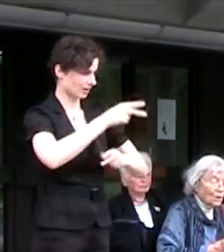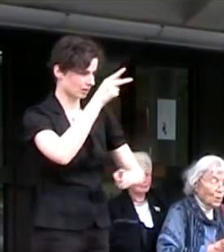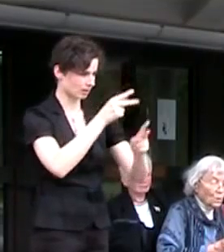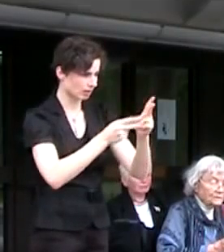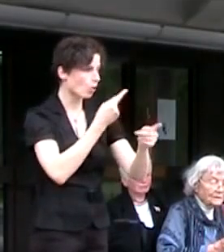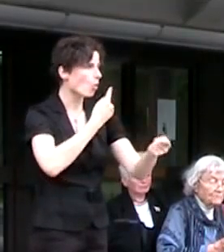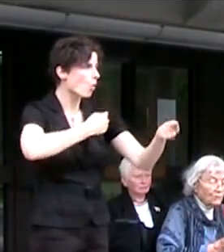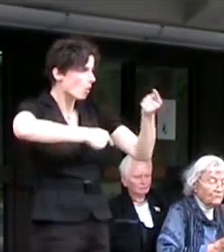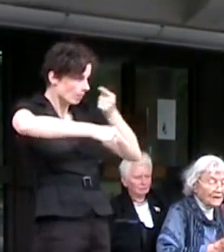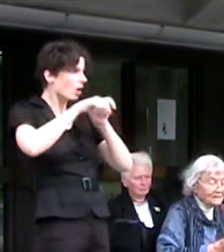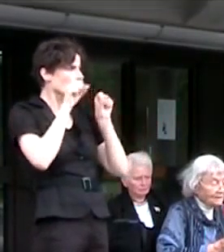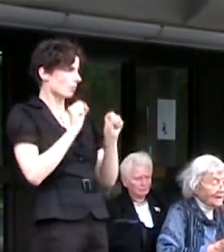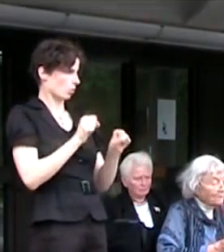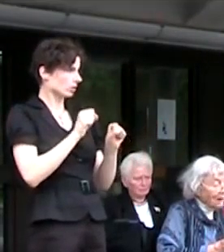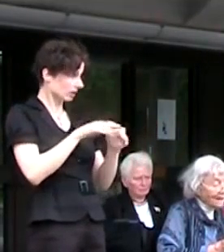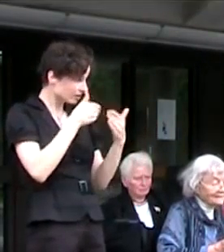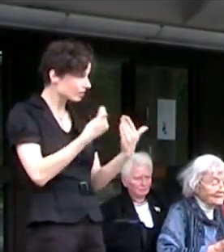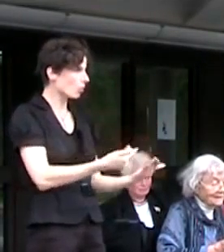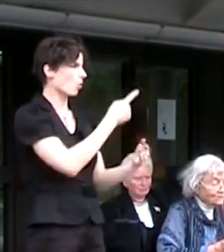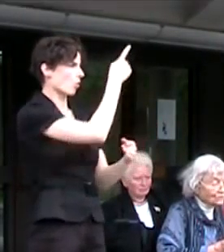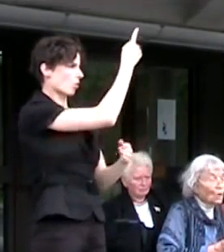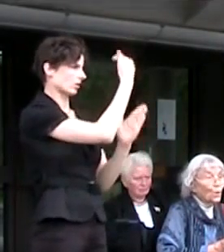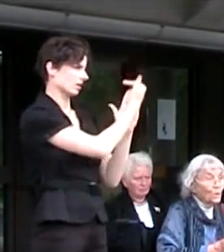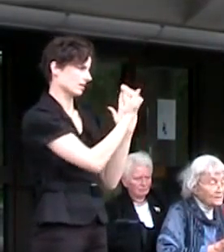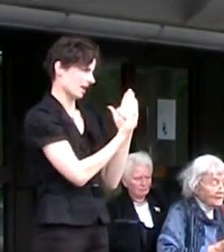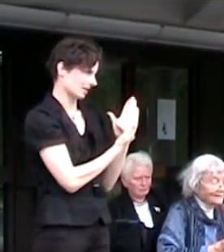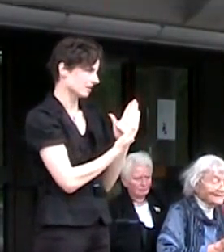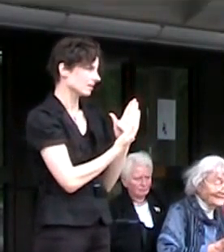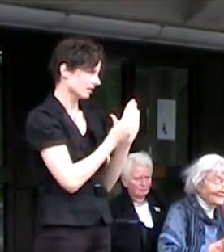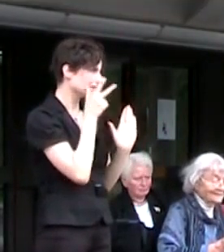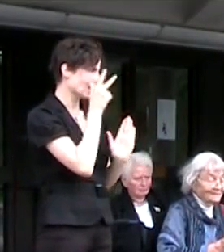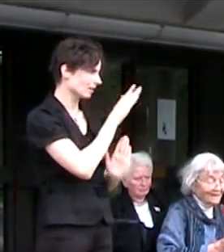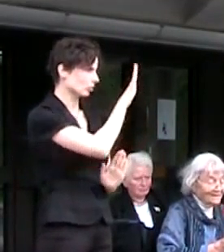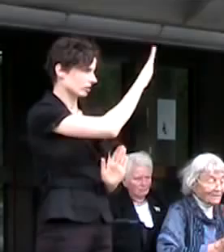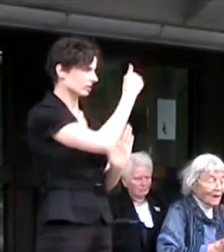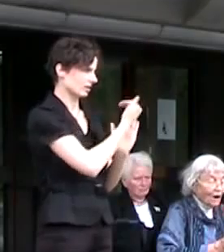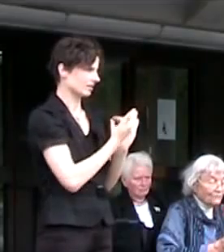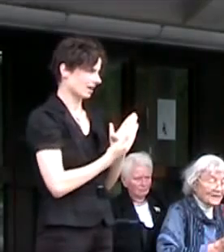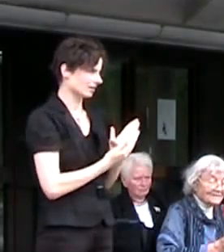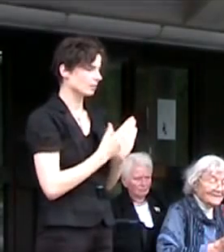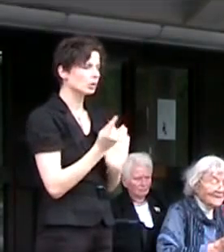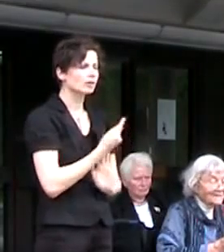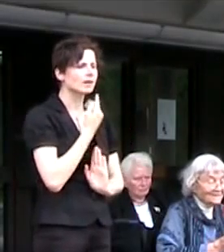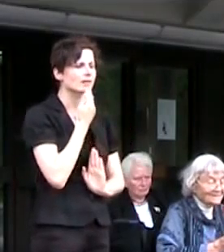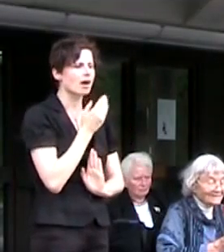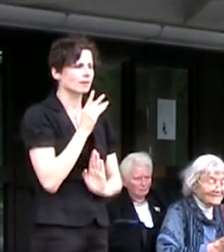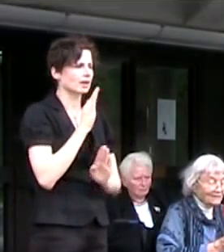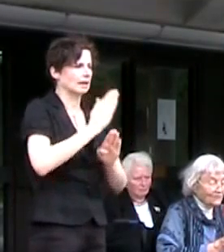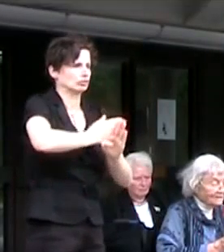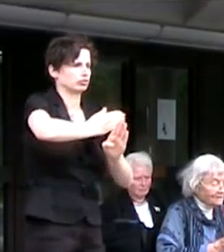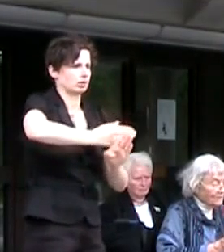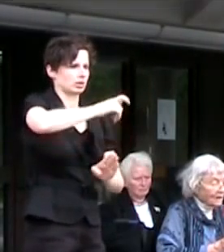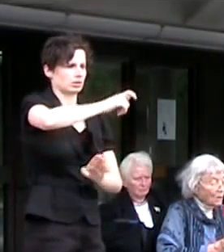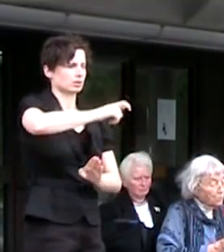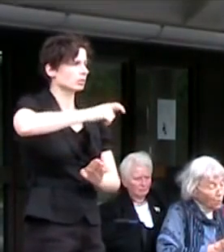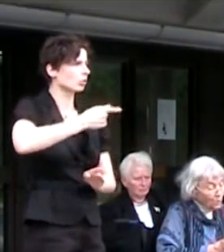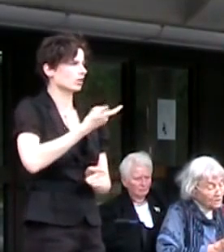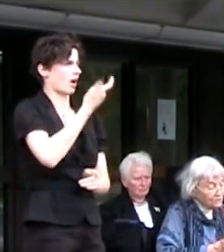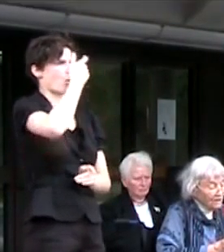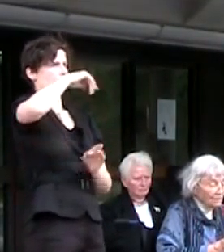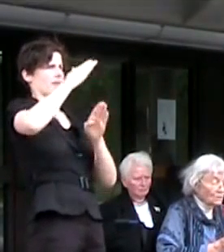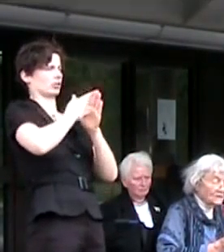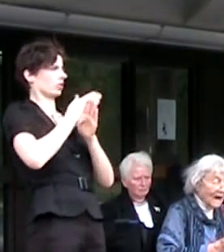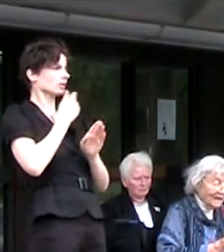Gesetz und die Propheten, mahnte Jesus, und richtet nicht, auf dass ihr nicht gerichtet werdet.